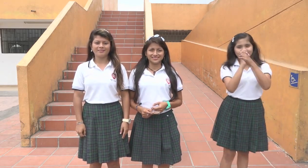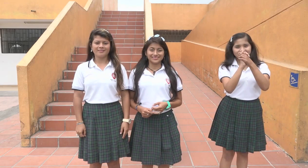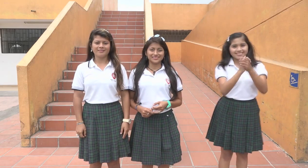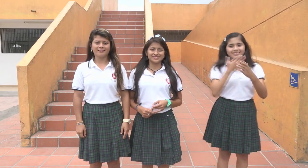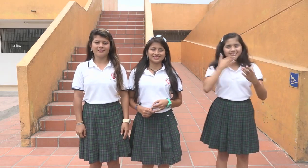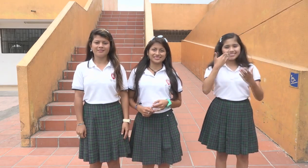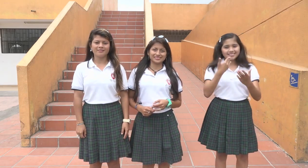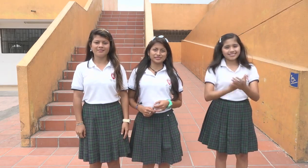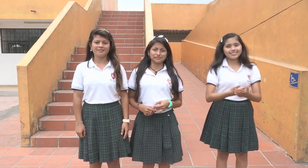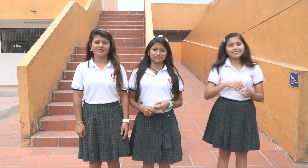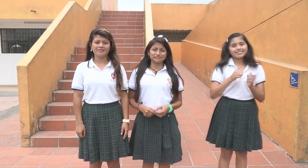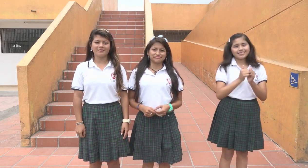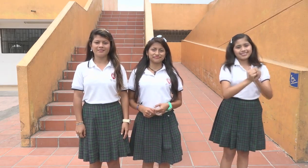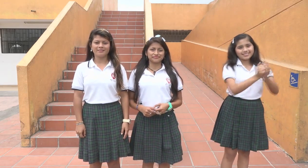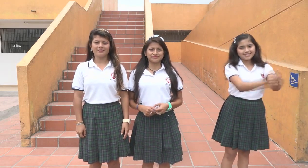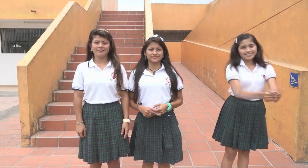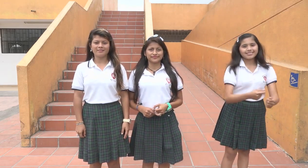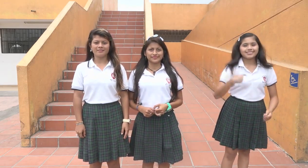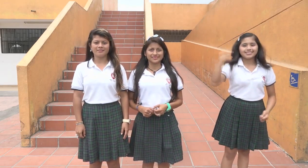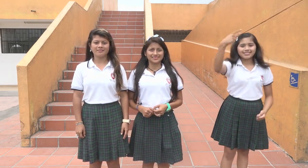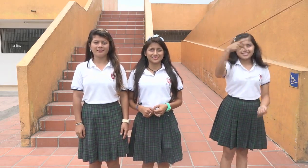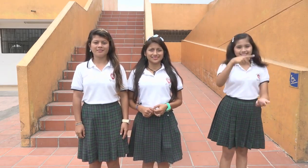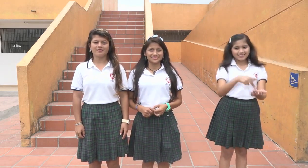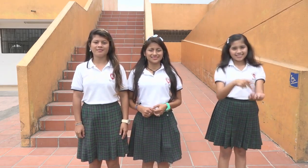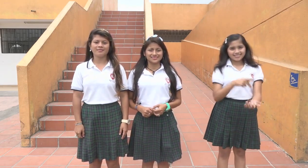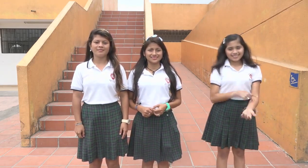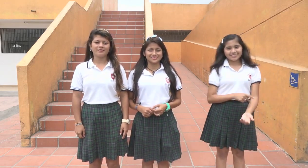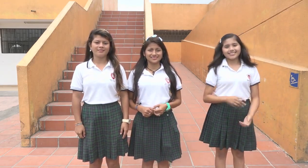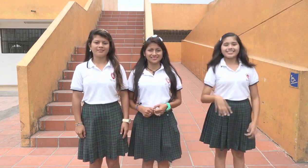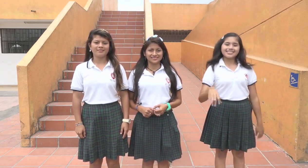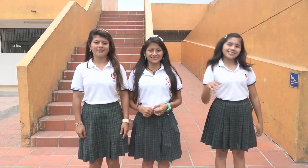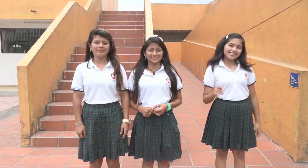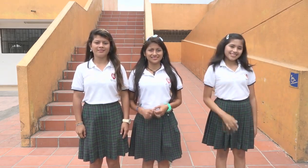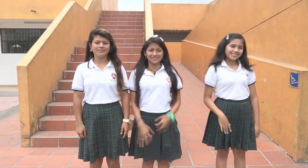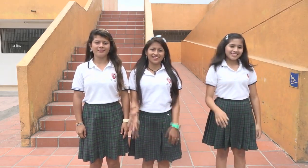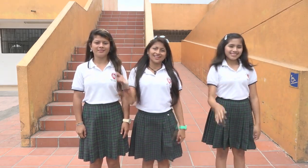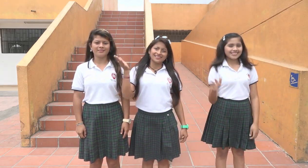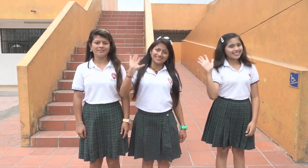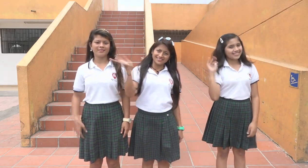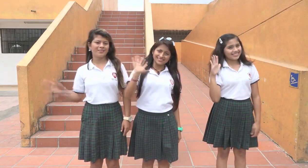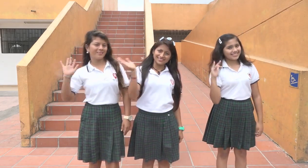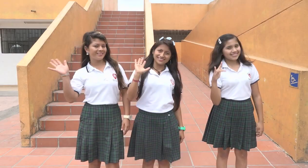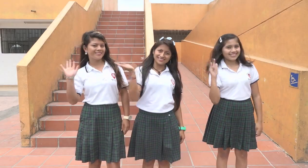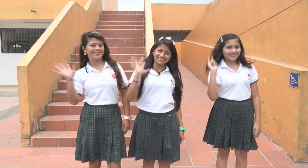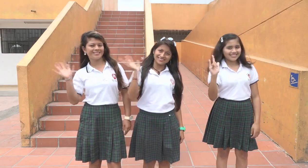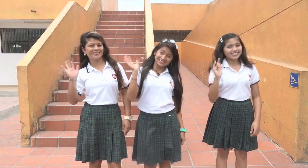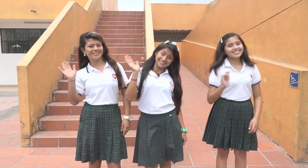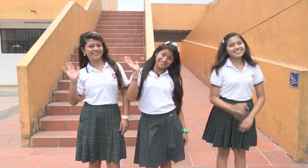Friends, thank you for joining us. See you next program. Ciao.